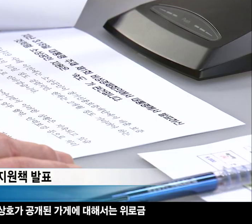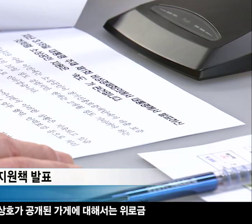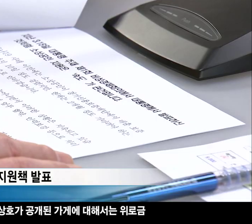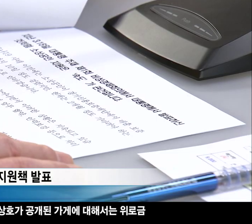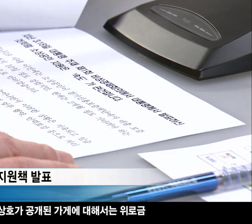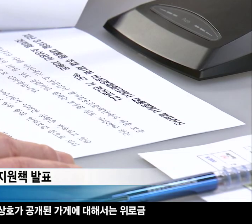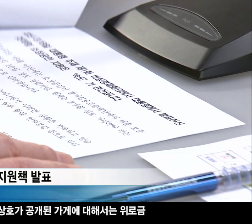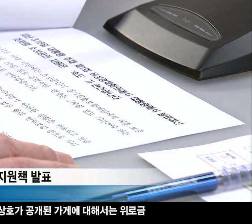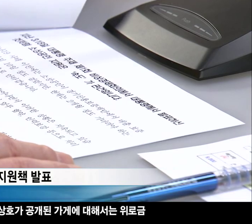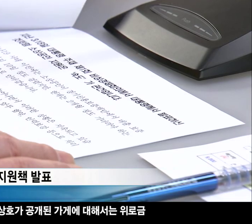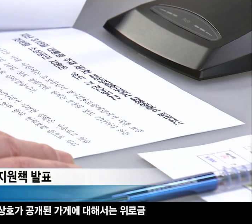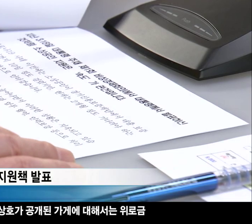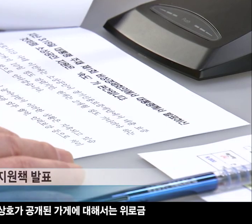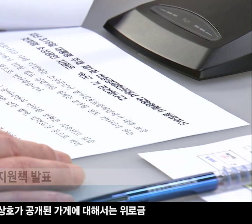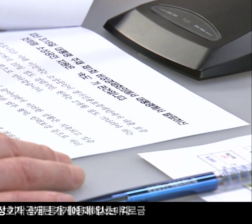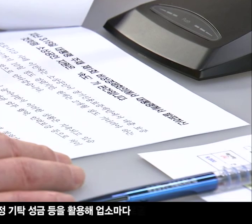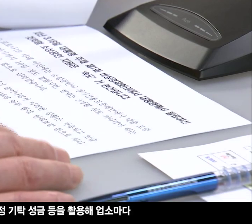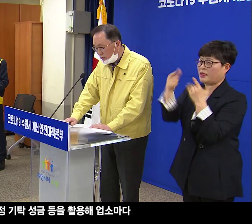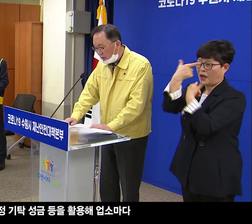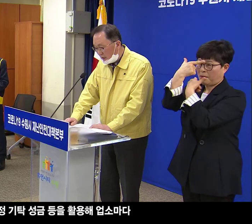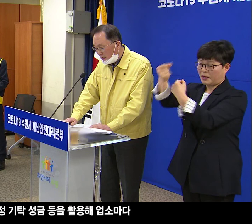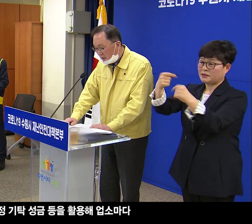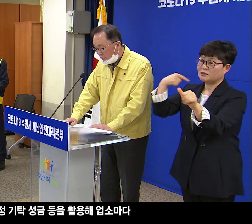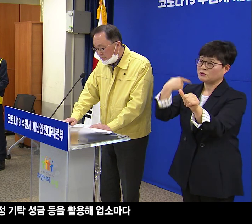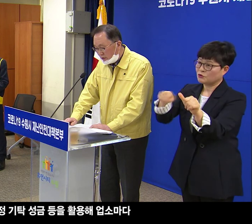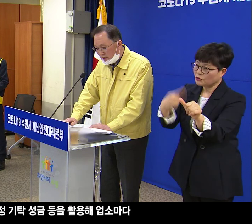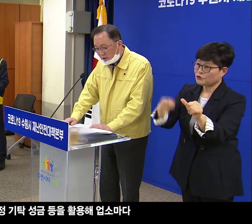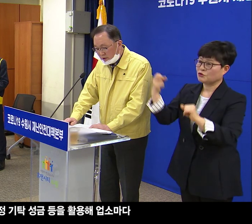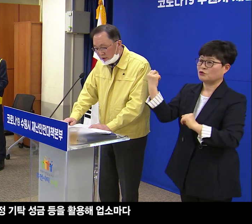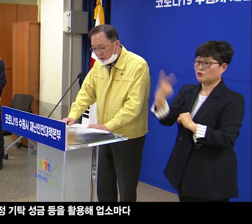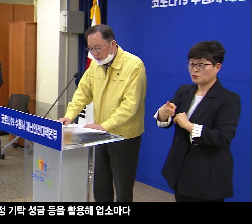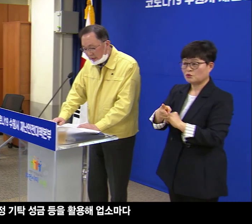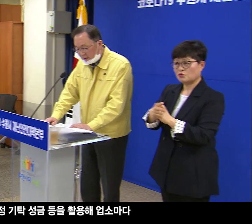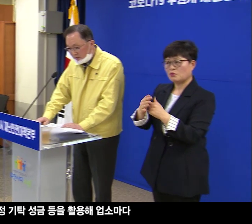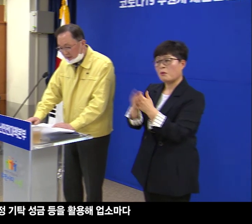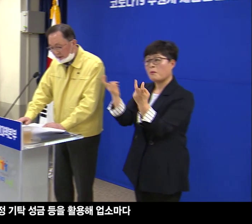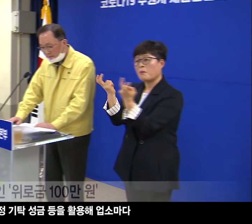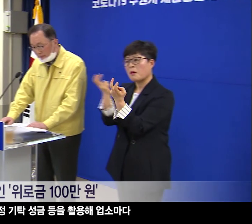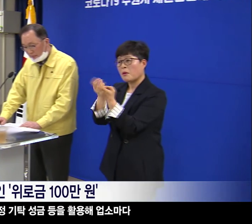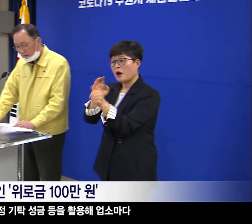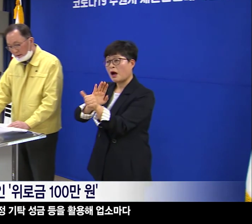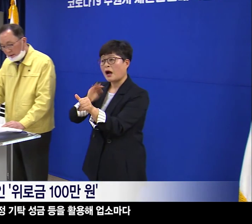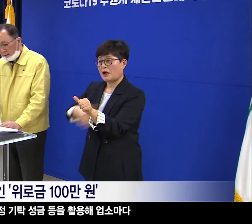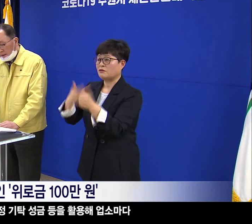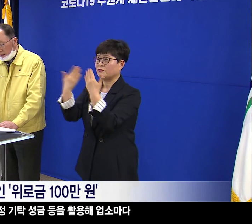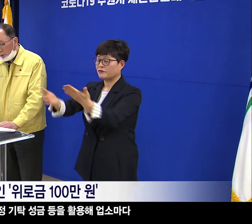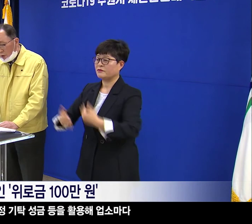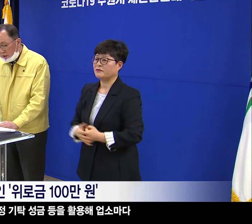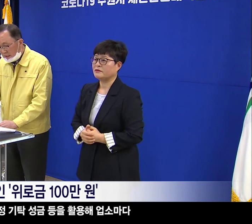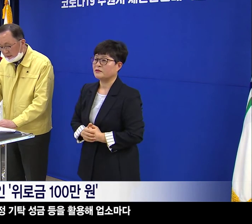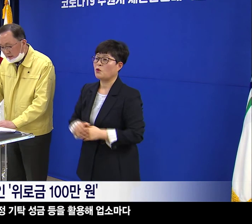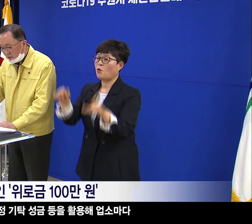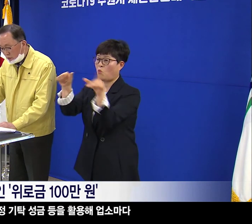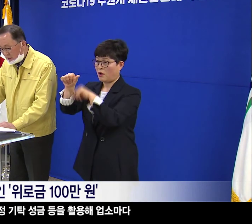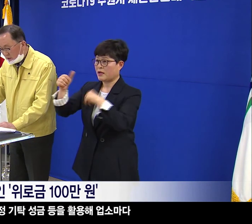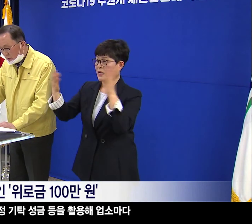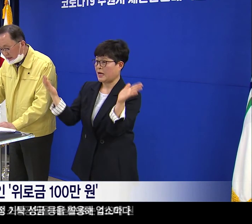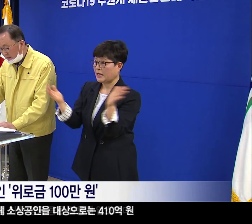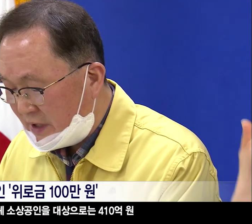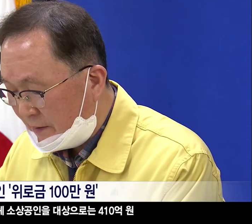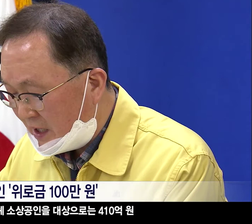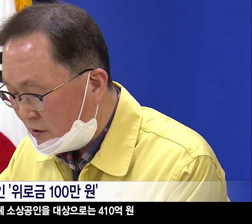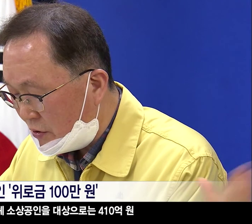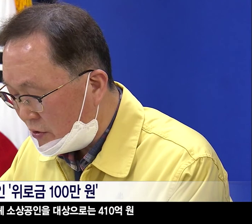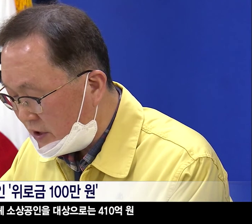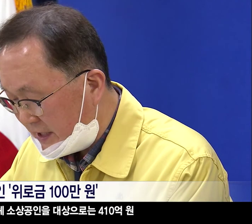공개된 가게에 대해선 위로금 명목의 직접 지원이 이뤄집니다. 지정기탁 성금 등을 활용해 업소마다